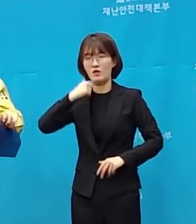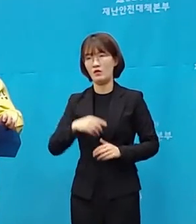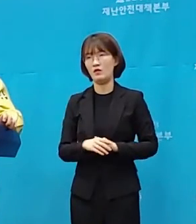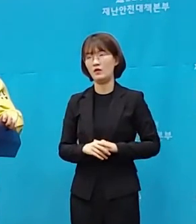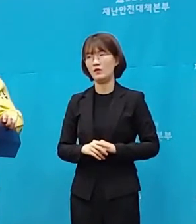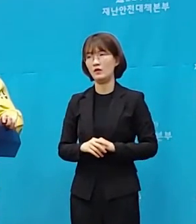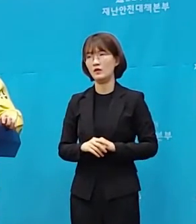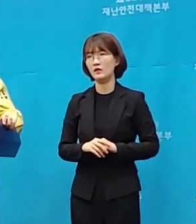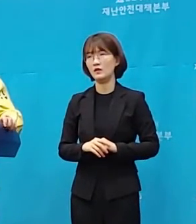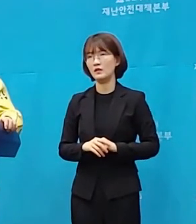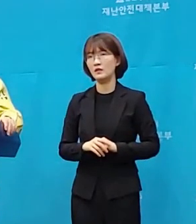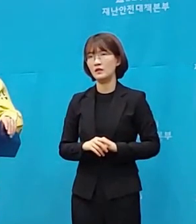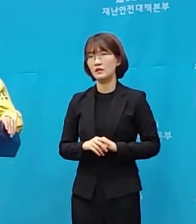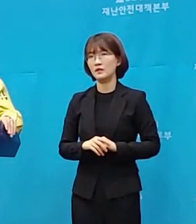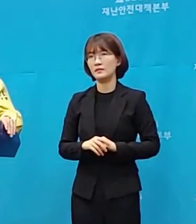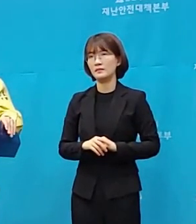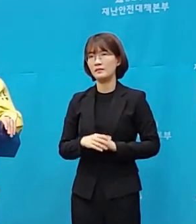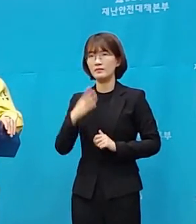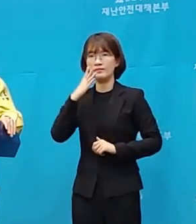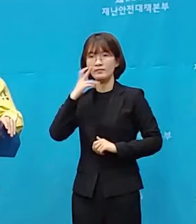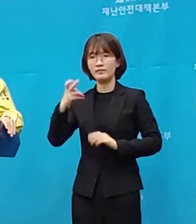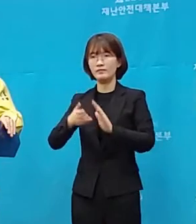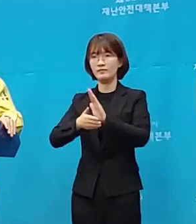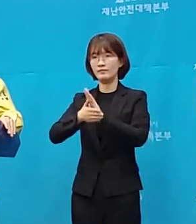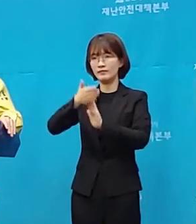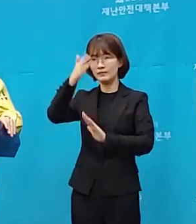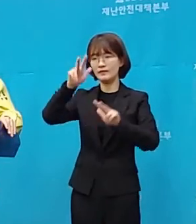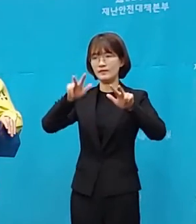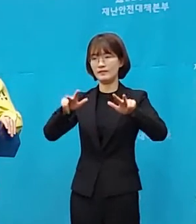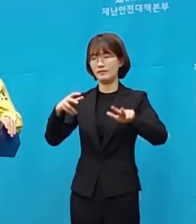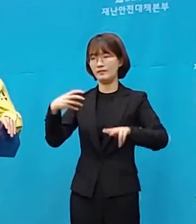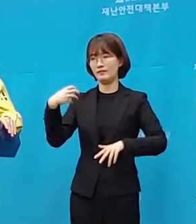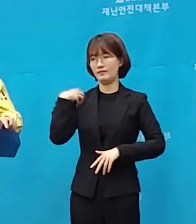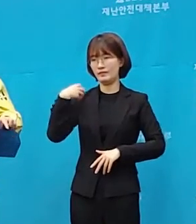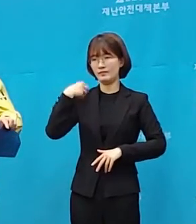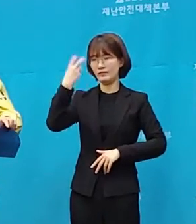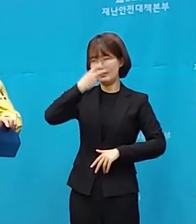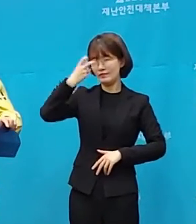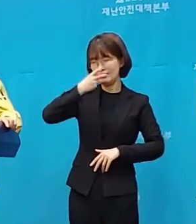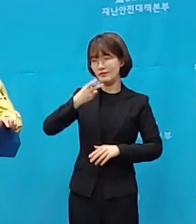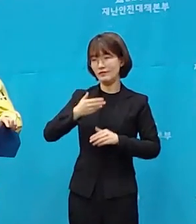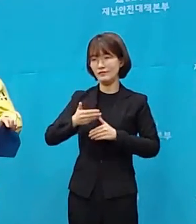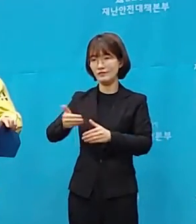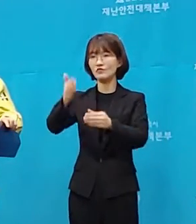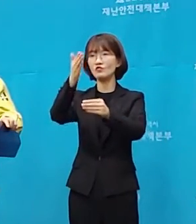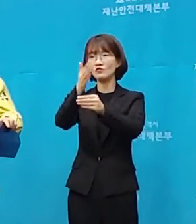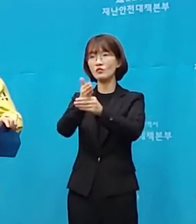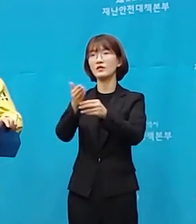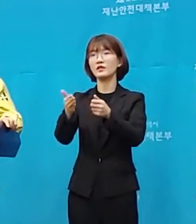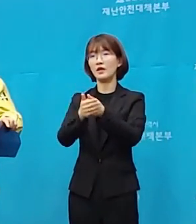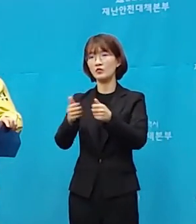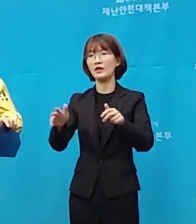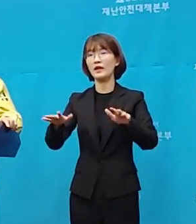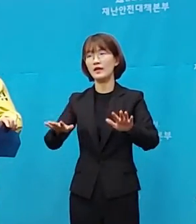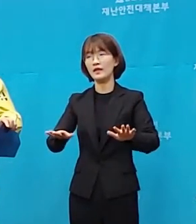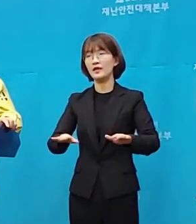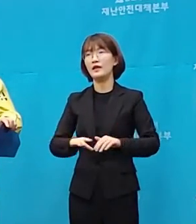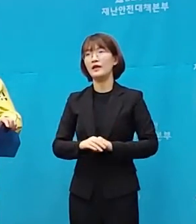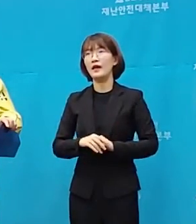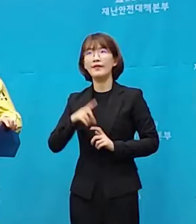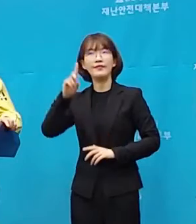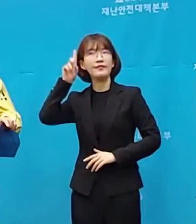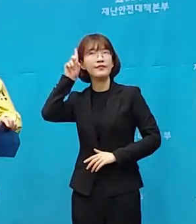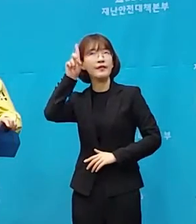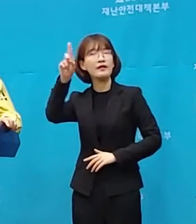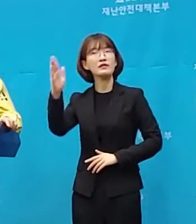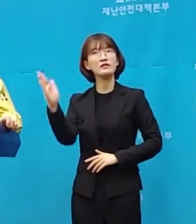있고요. 지금 우리 그 시에 이제 신증역학조사단들이 지금 나가서 활동을 하고 있기 때문에 아마